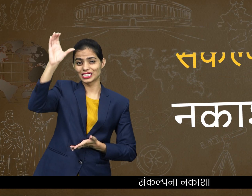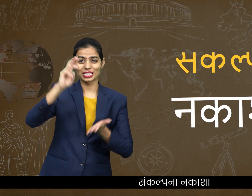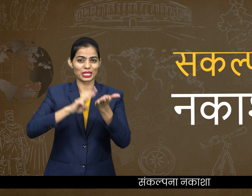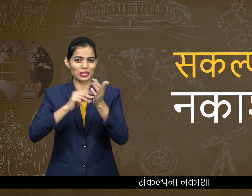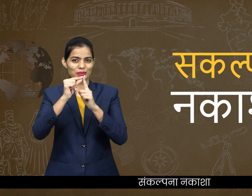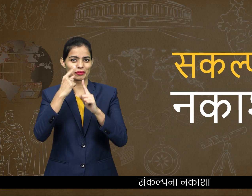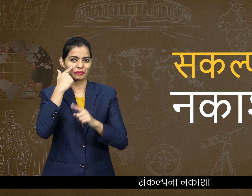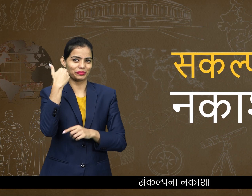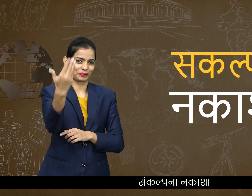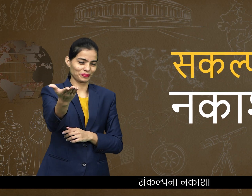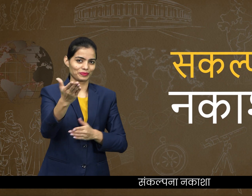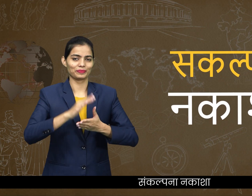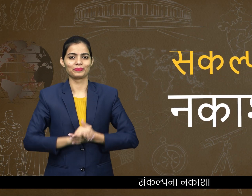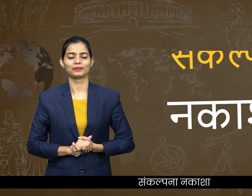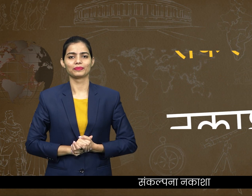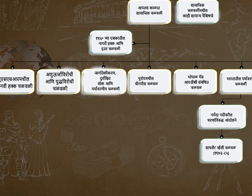संकल्पना नकाशा,